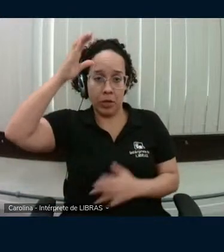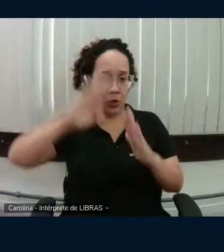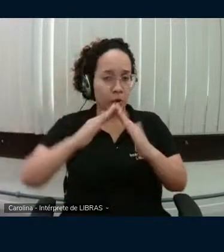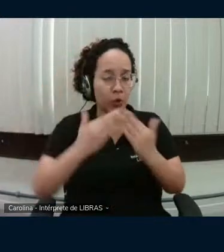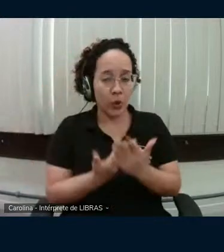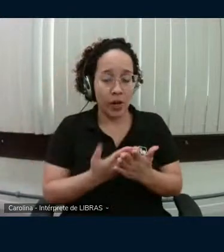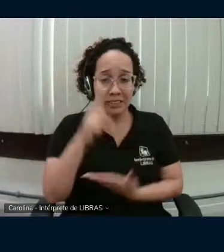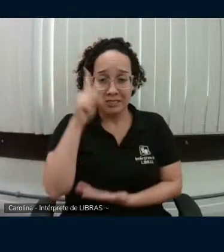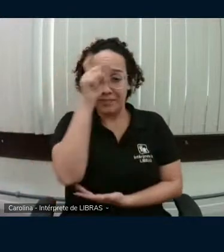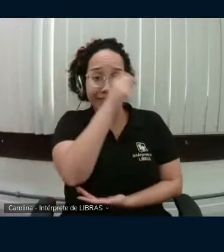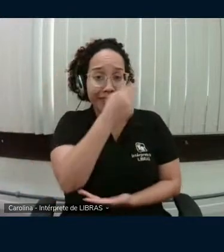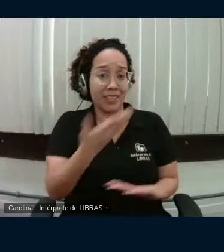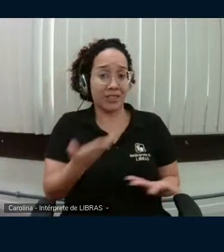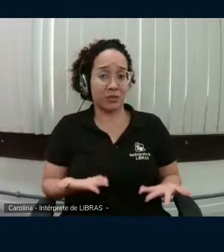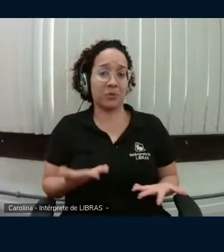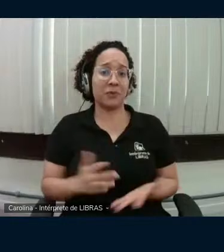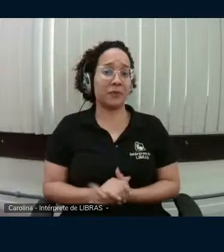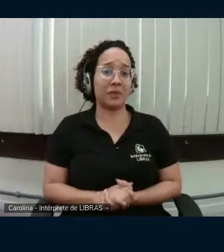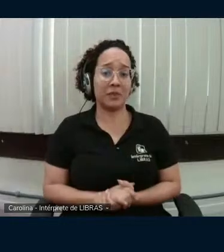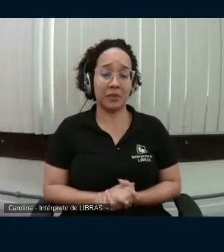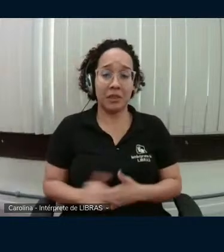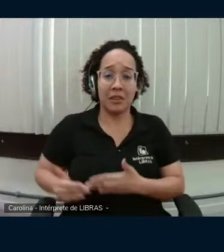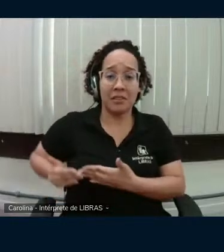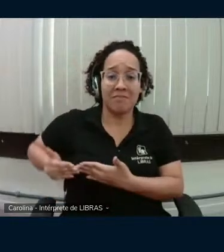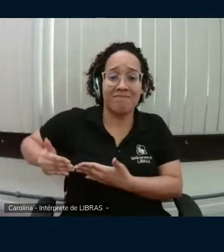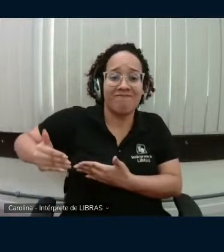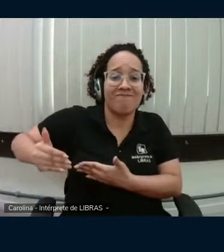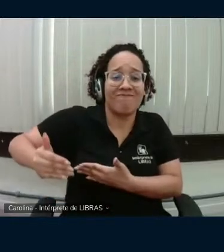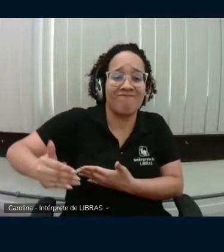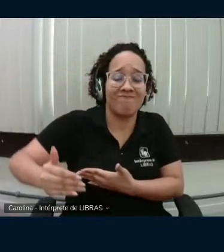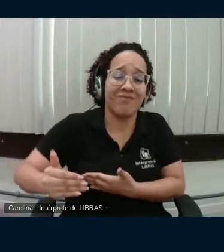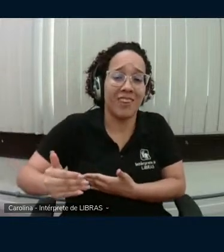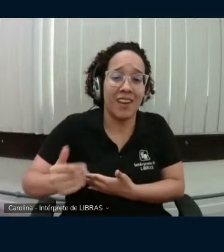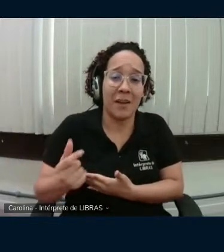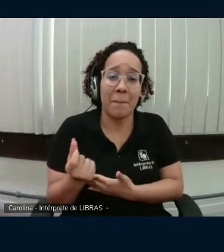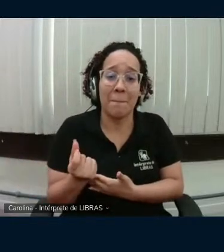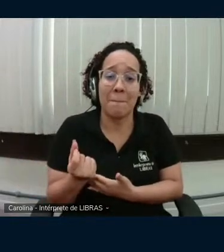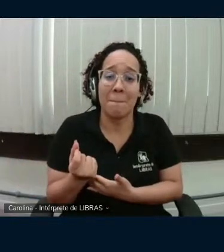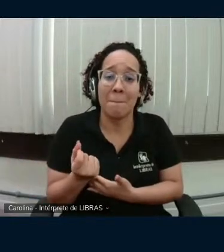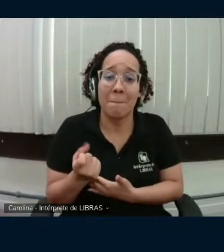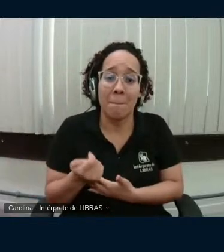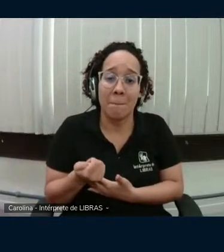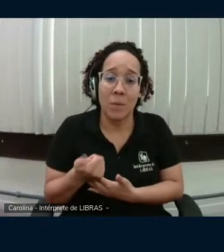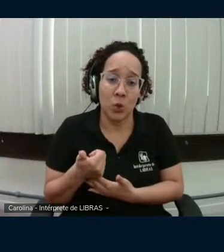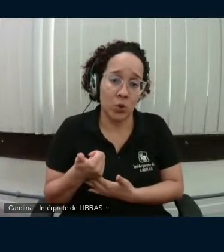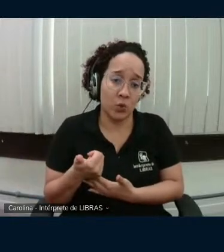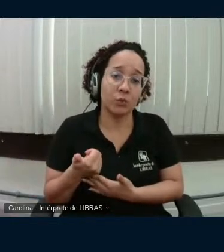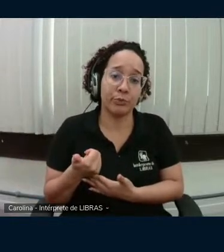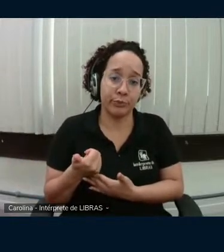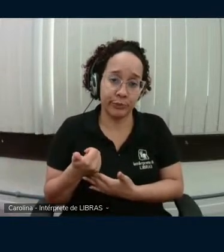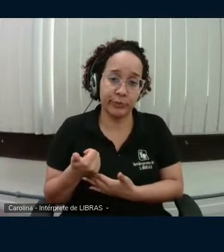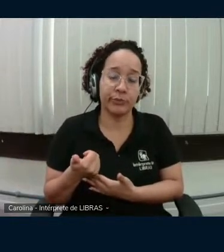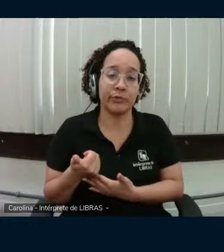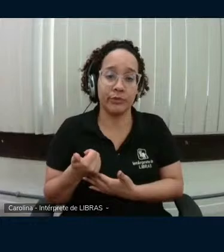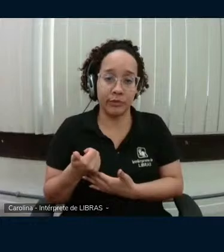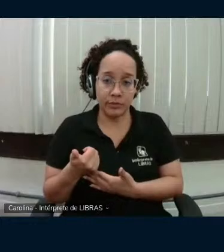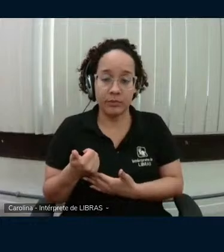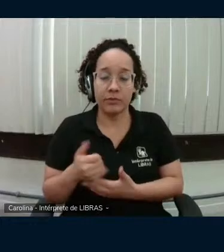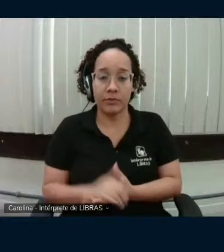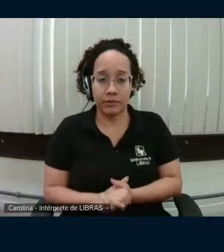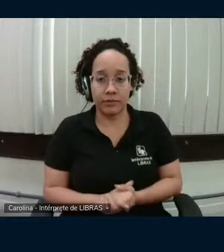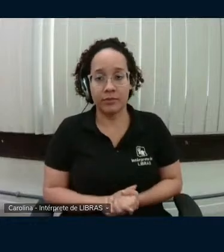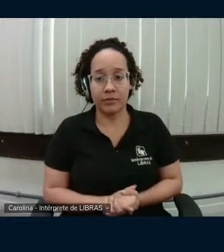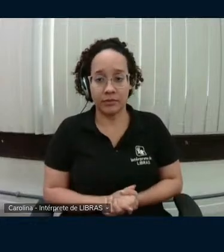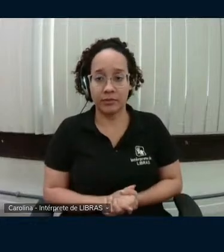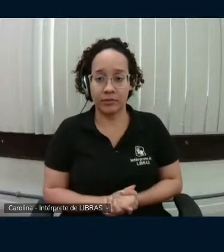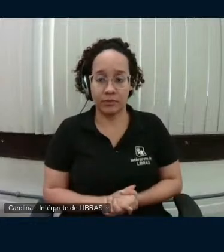coisas complicadas ali, né? Avança muito pouco, eu diria, tá? Só mesmo na carga horária obrigatória da formação geral básica, sem dizer como